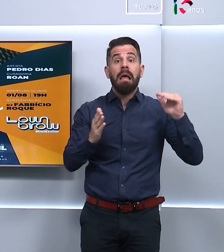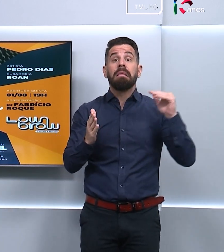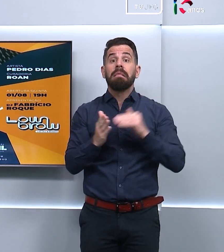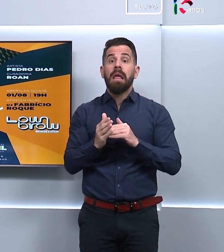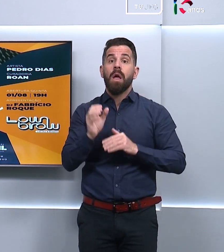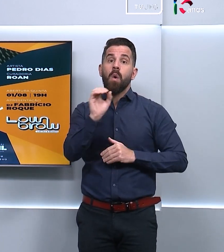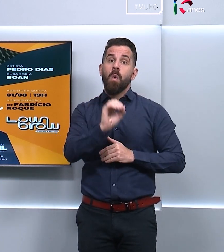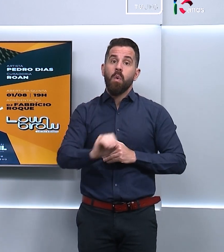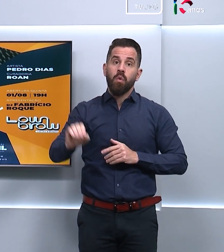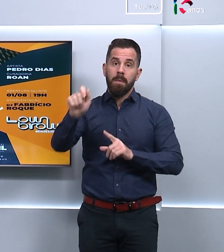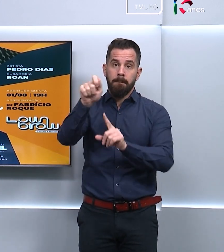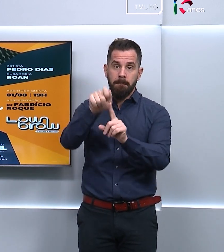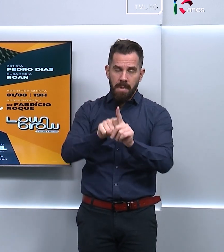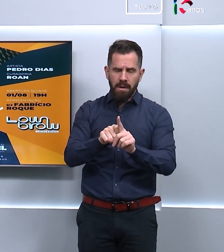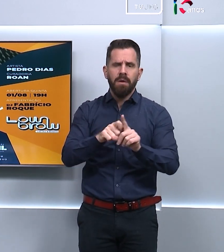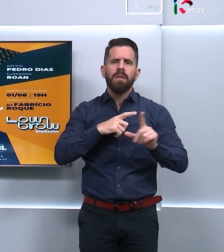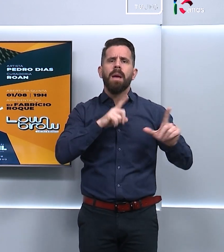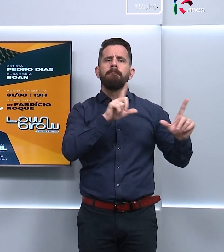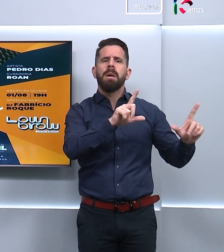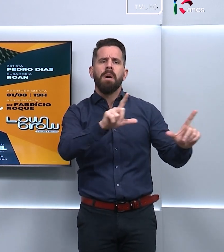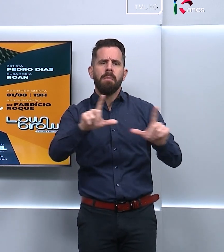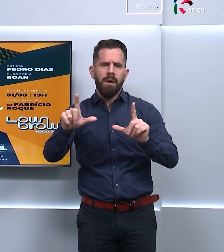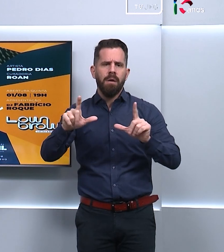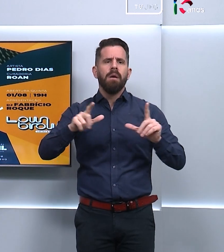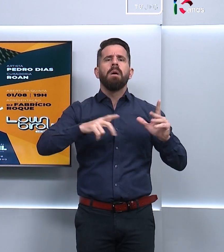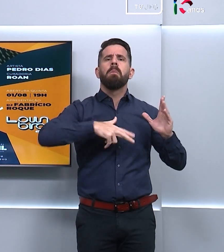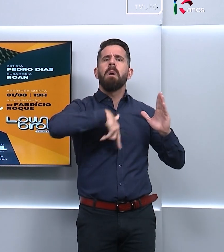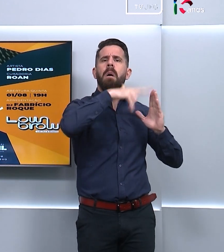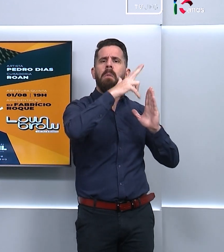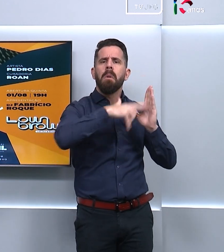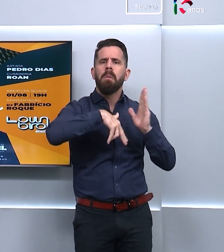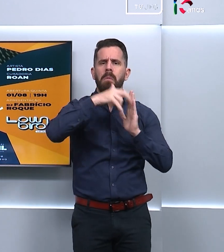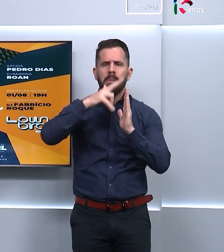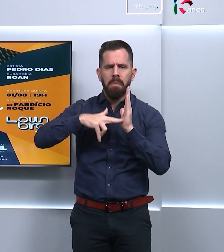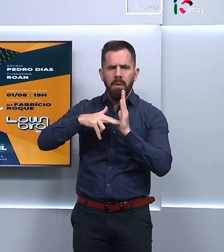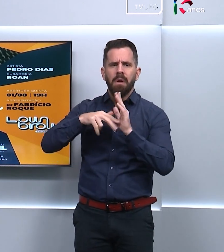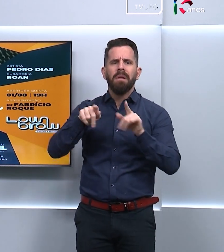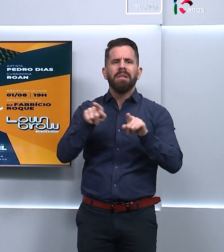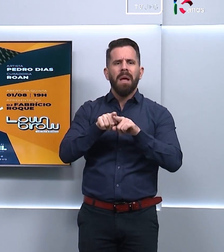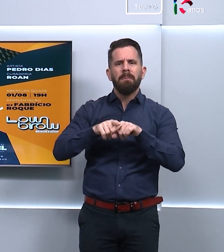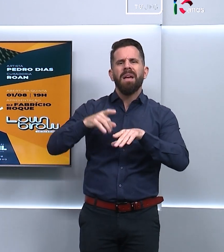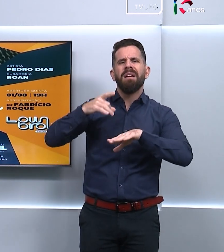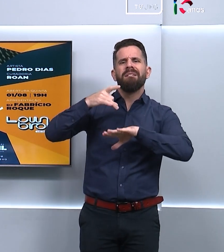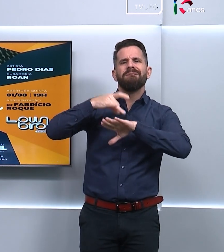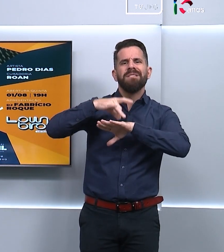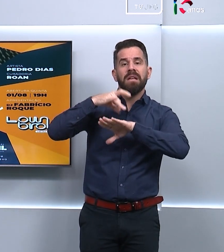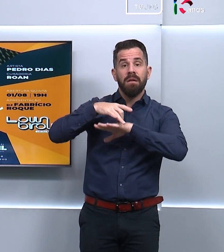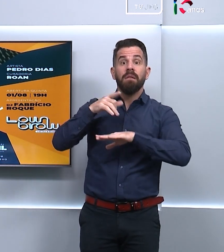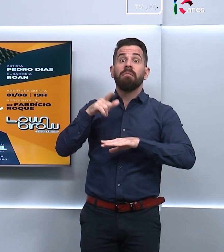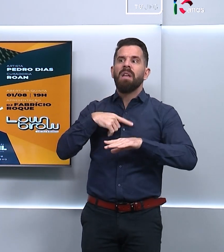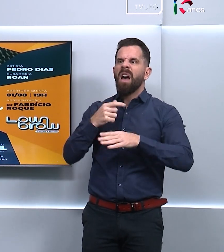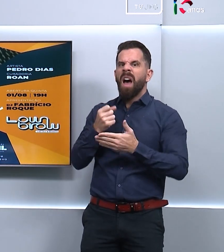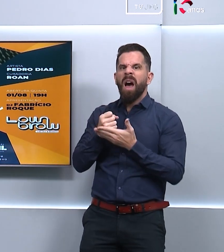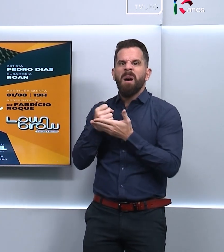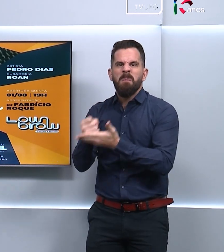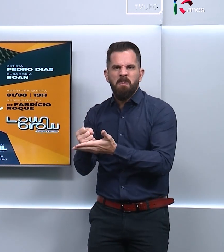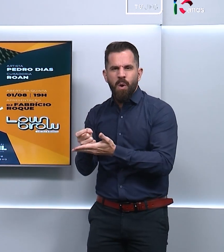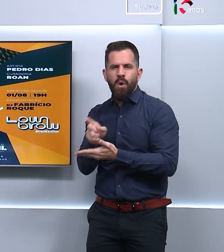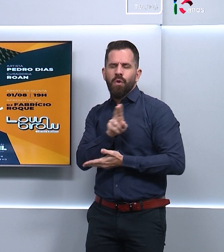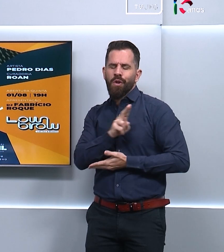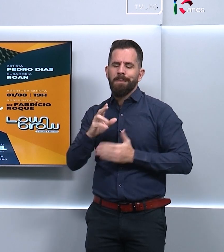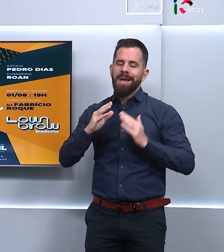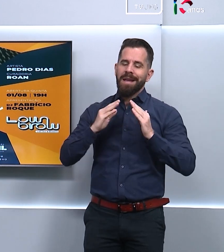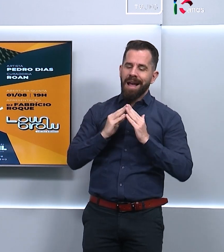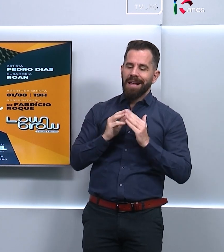e em acrílico, que são homenagens à casa de apoio que dá nome ao evento, a Casa Viva. Para a abertura da mostra,